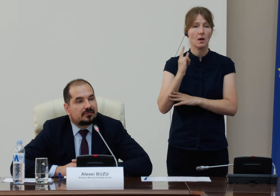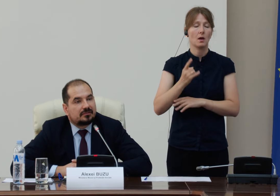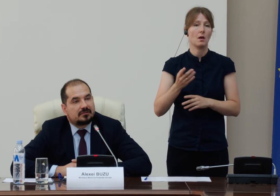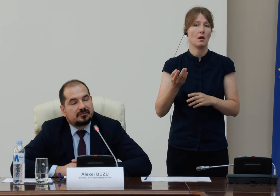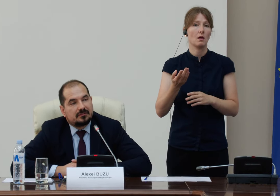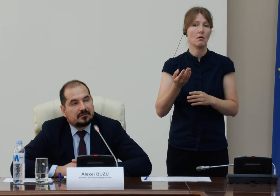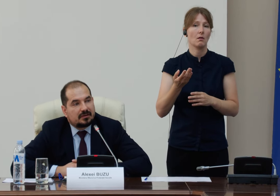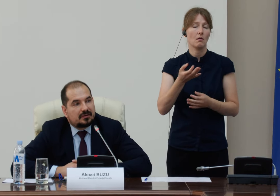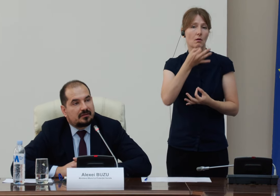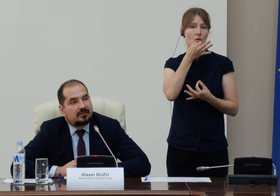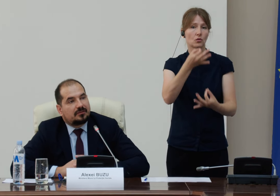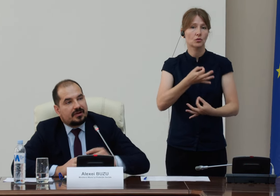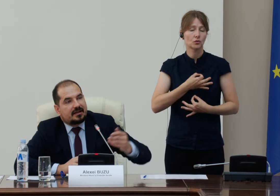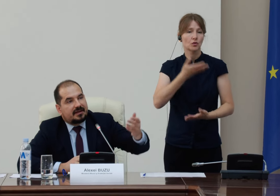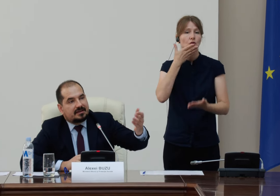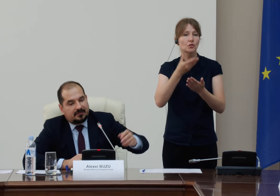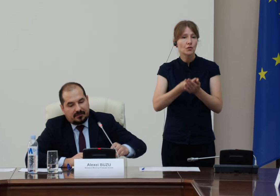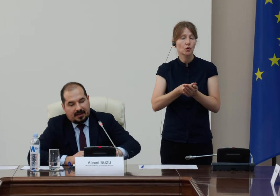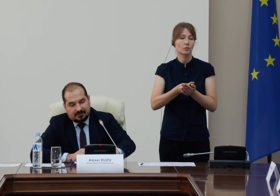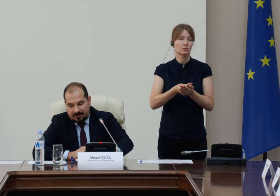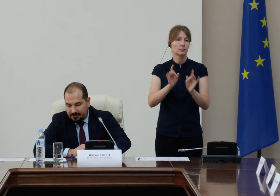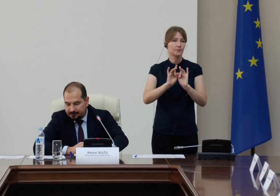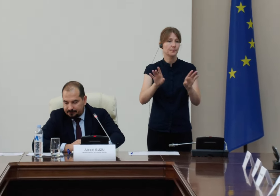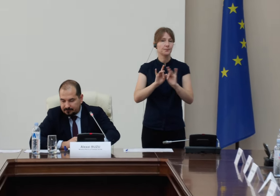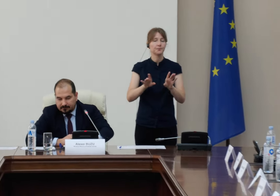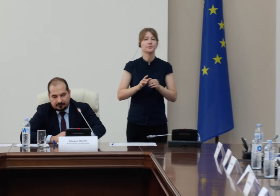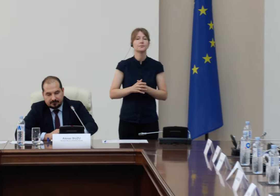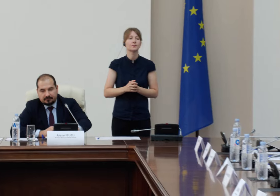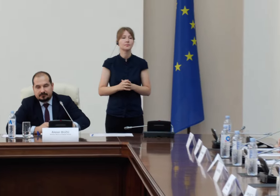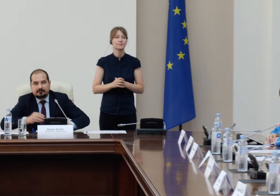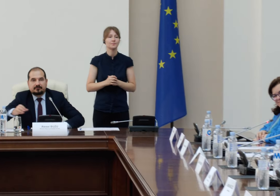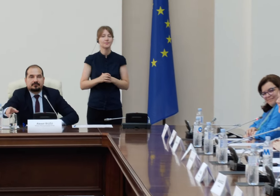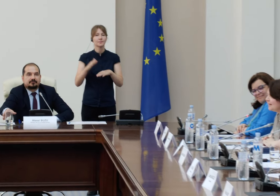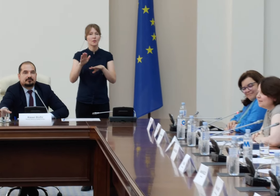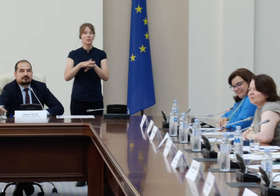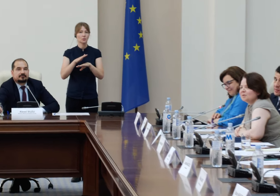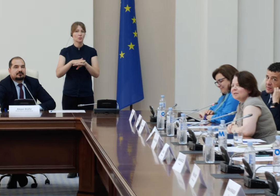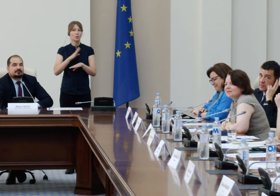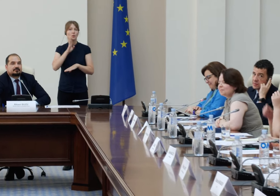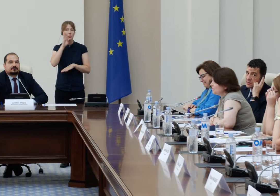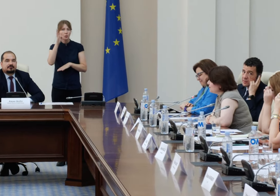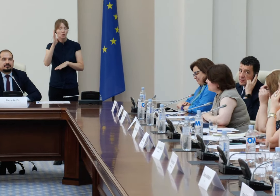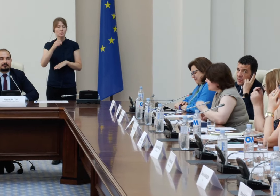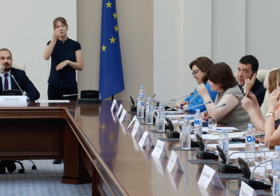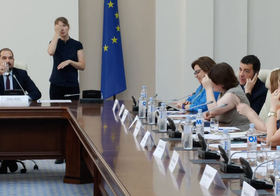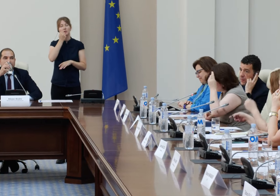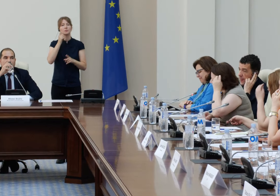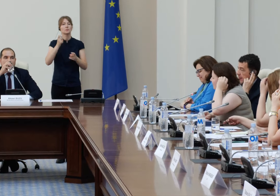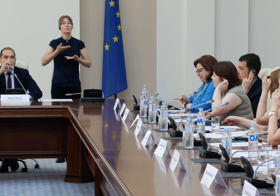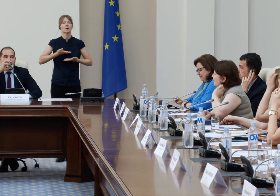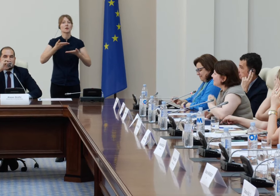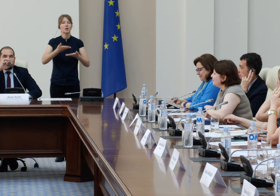vină cu o intervenție. Mariana, te rog. Bună dimineața! Mulțumesc pentru